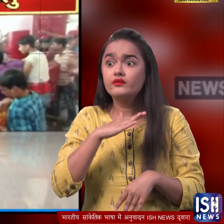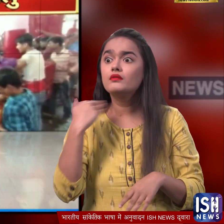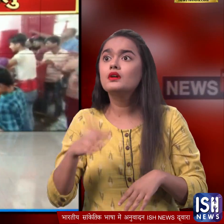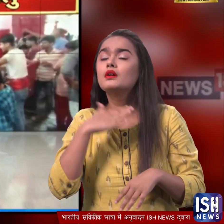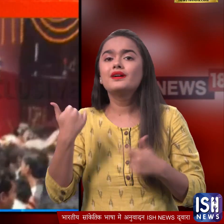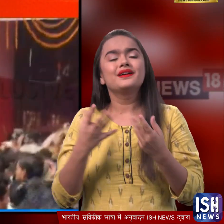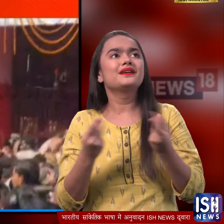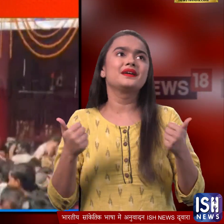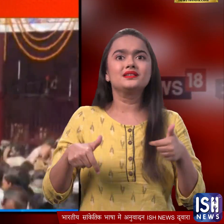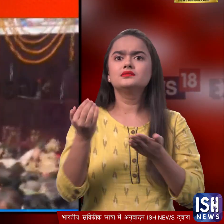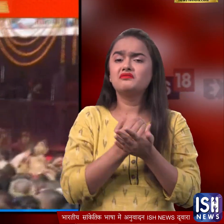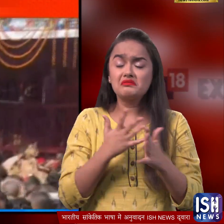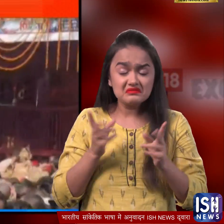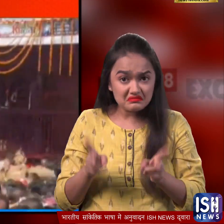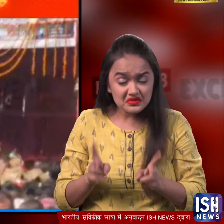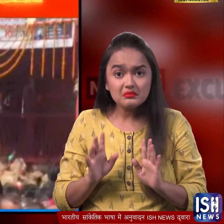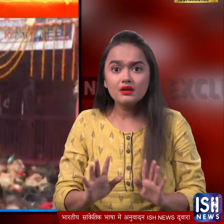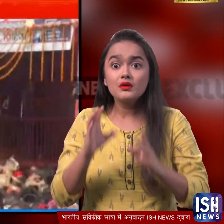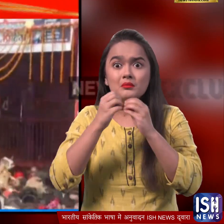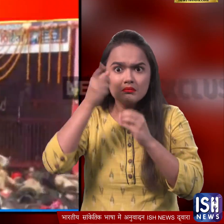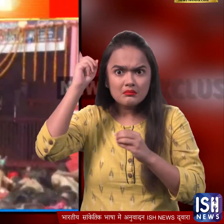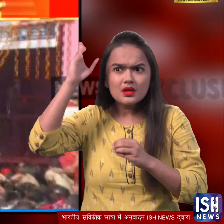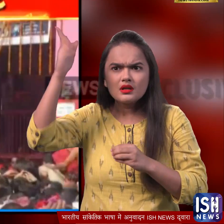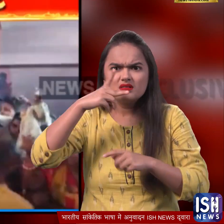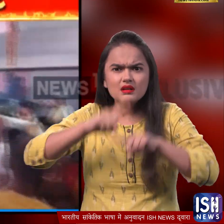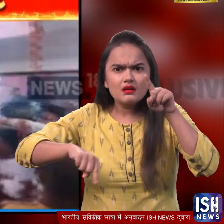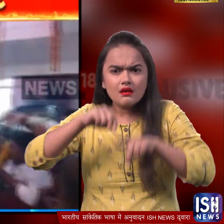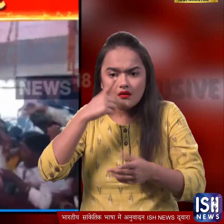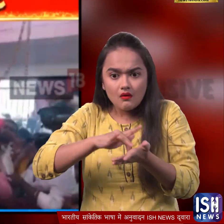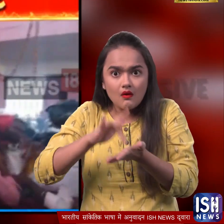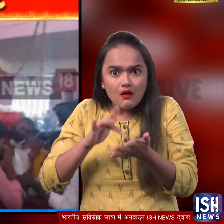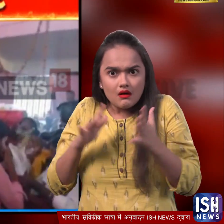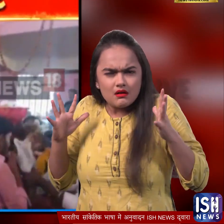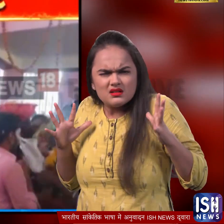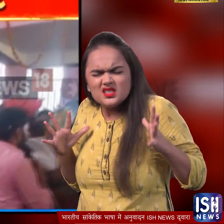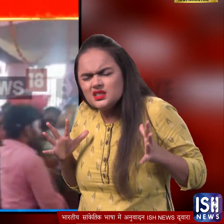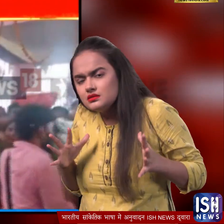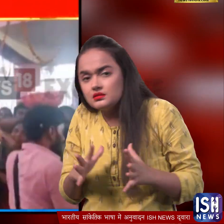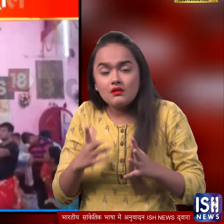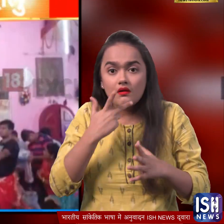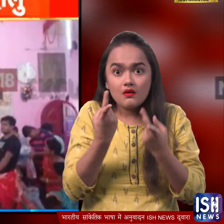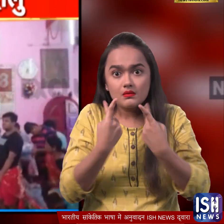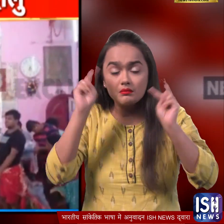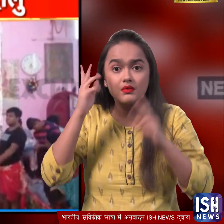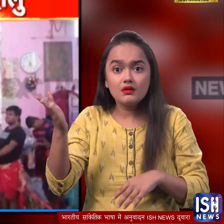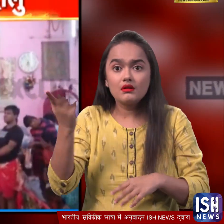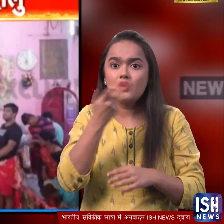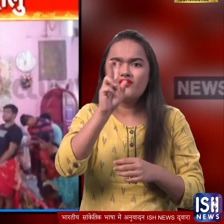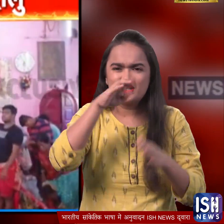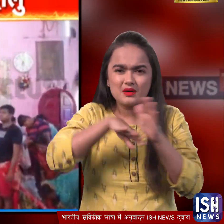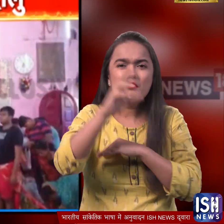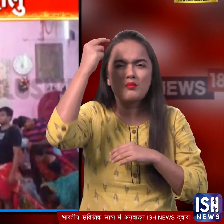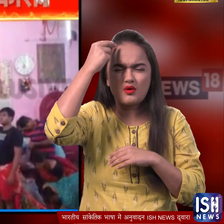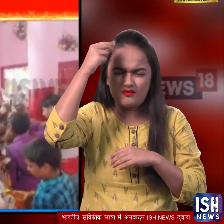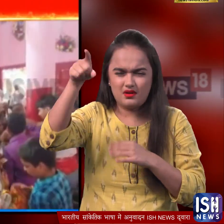नहीं हो, लेकिन बिहार में नवरात्र पर पूजा पंडालों में उमड़ी भीड़ इससे बेपरवाह नजर आई। वैशाली के महुआ